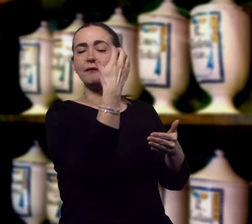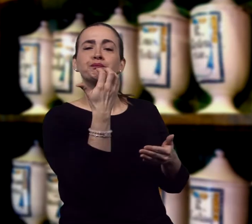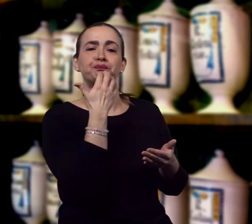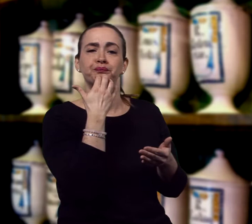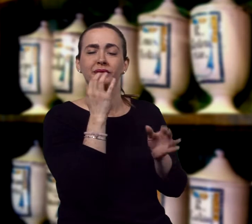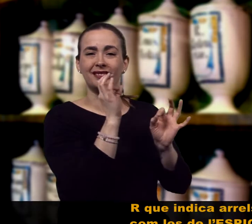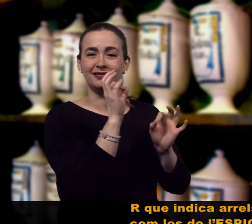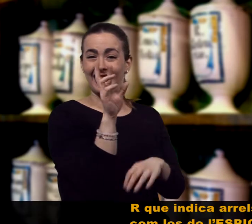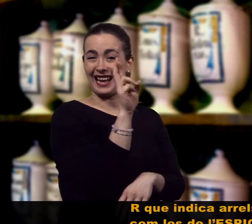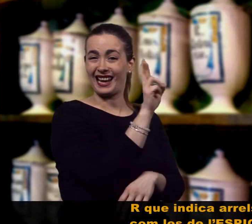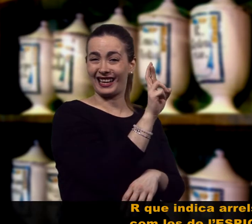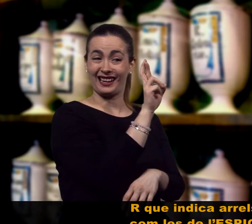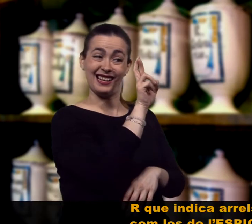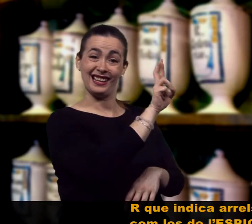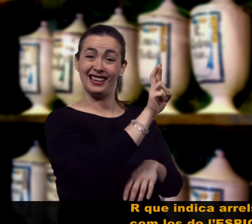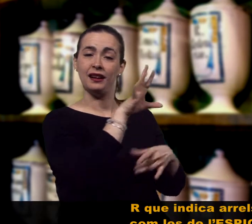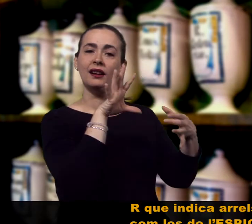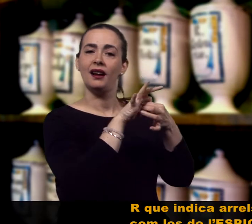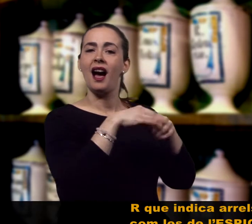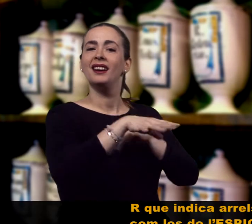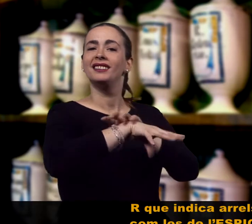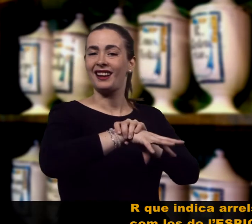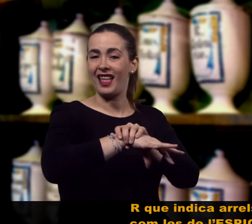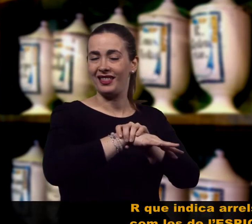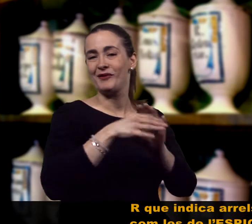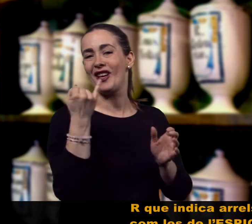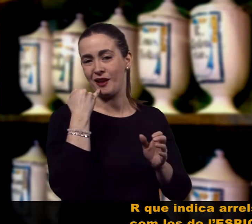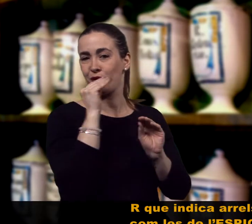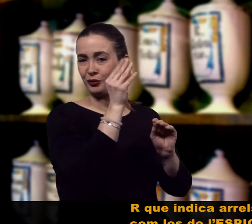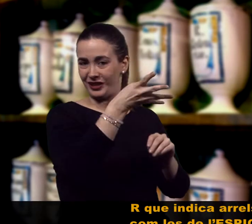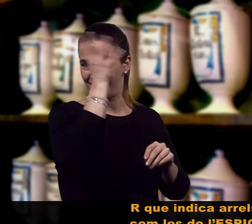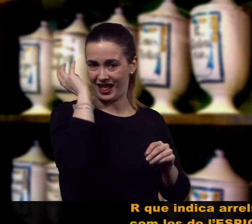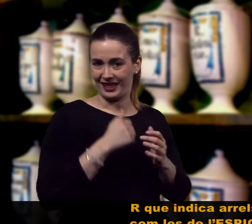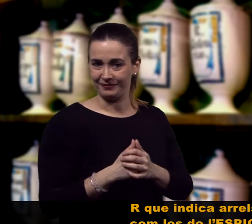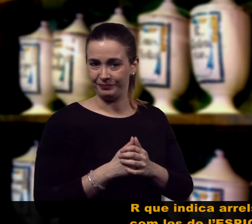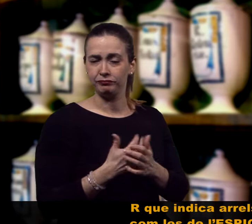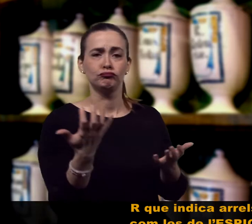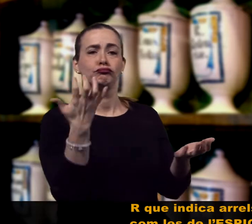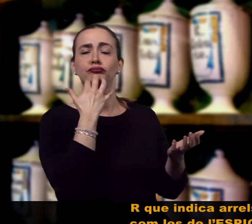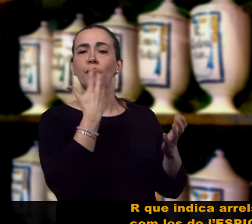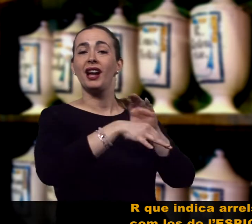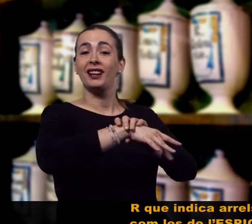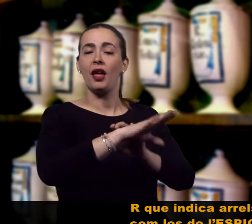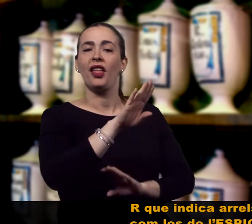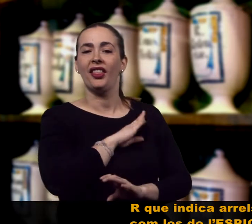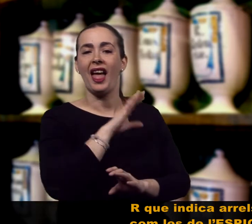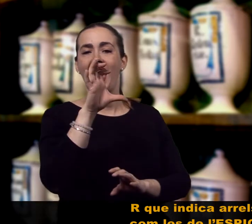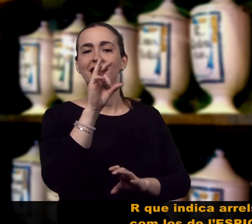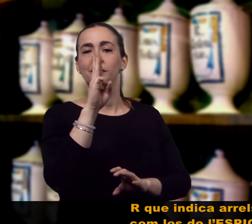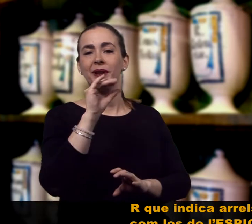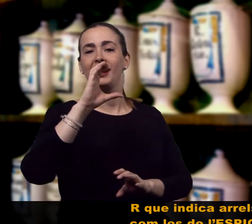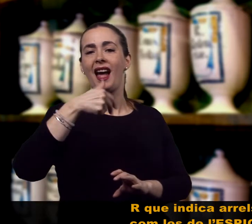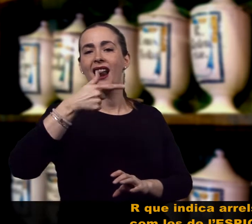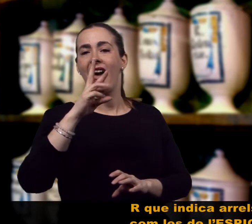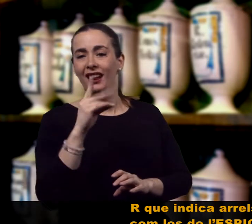Alguns pots porten la inicial R, que indica arrels en llatí, com les de les picanard, molt aromàtiques, que es feien servir com